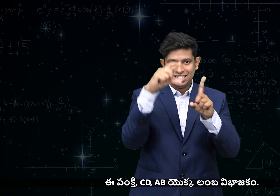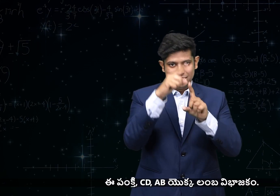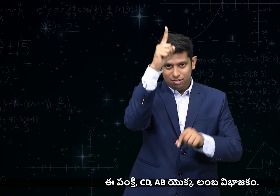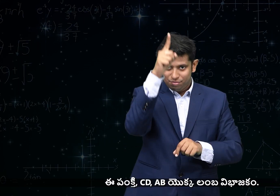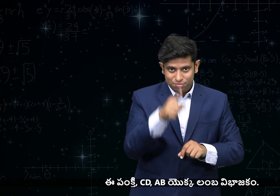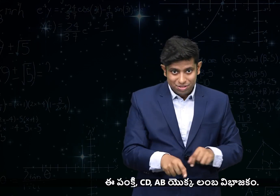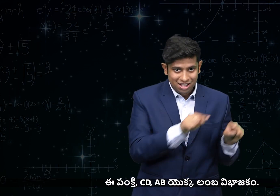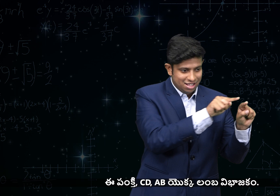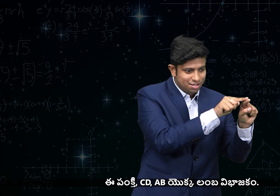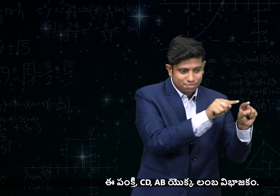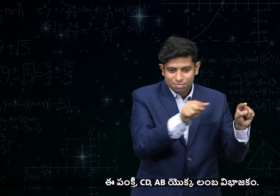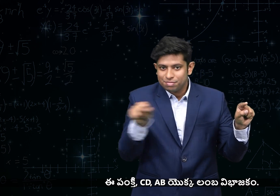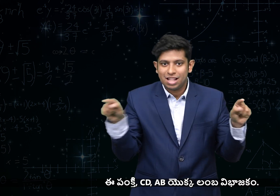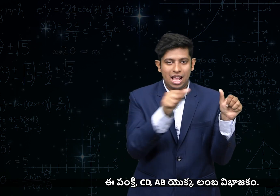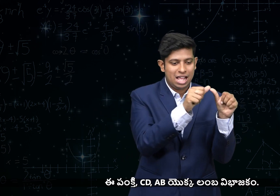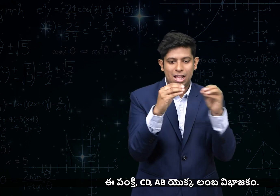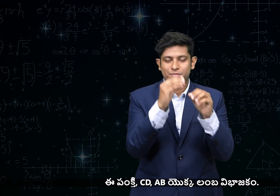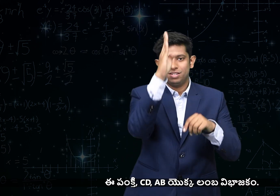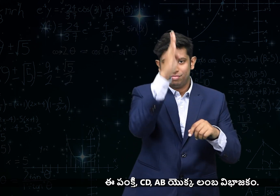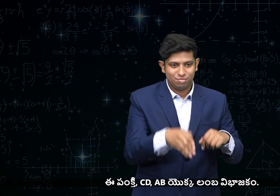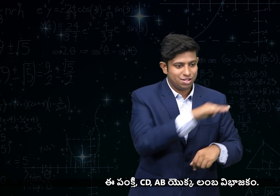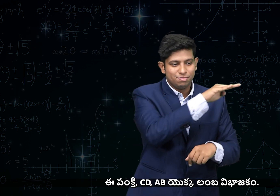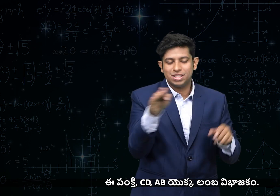పంక్తి సిడి ఏబి యొక్క లంబ విభాజకం.